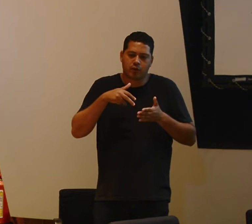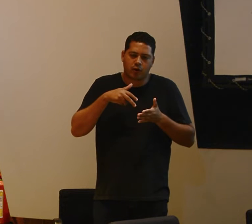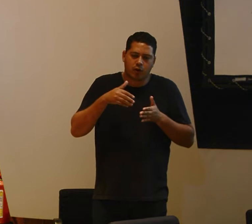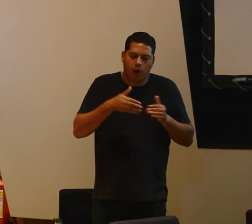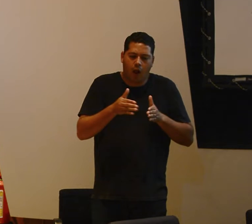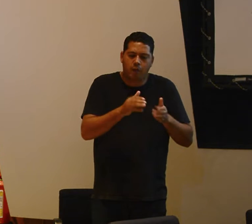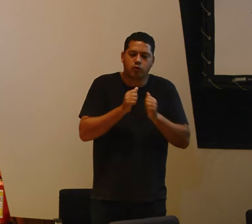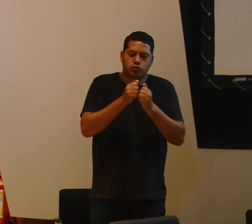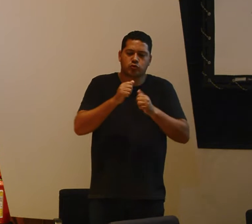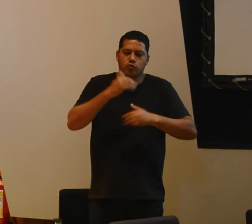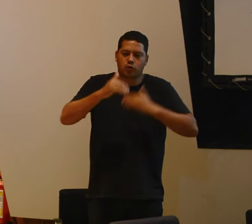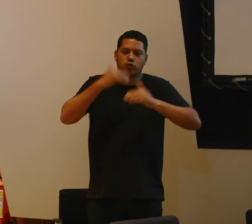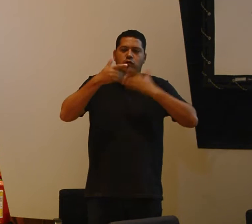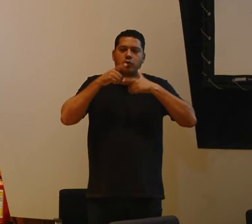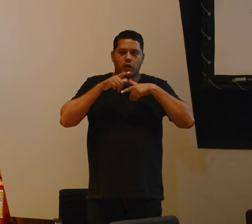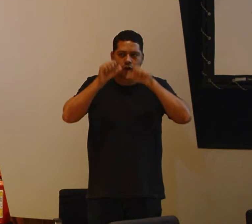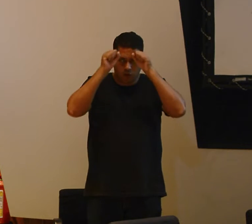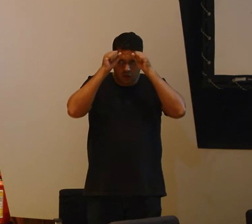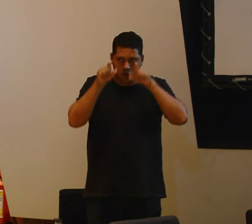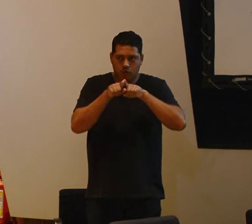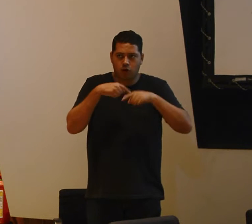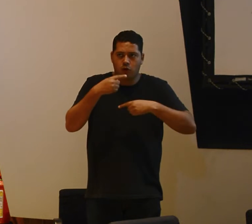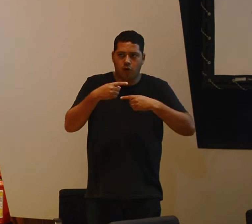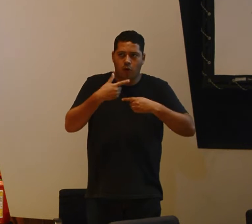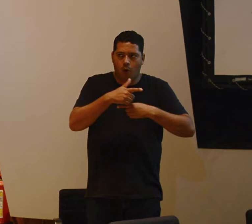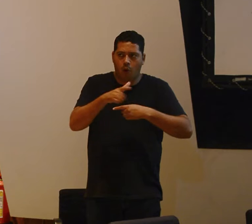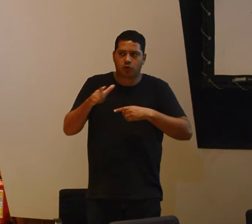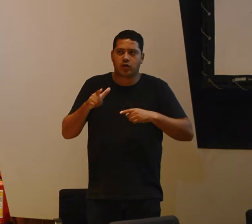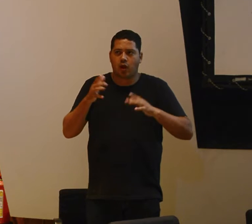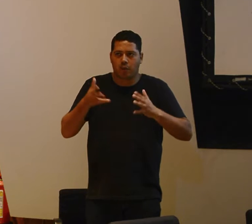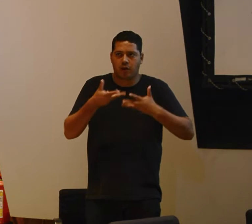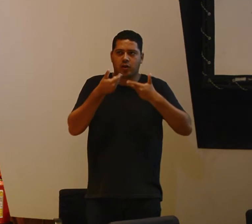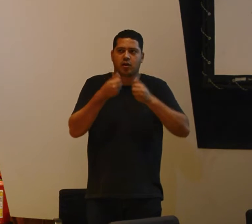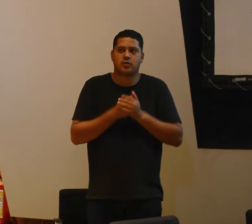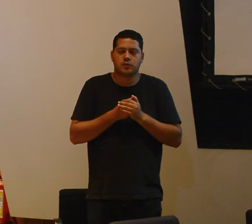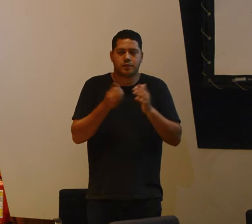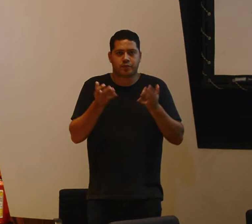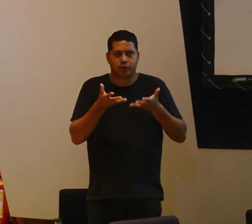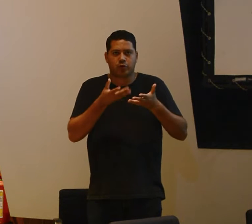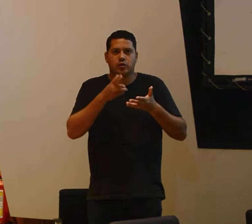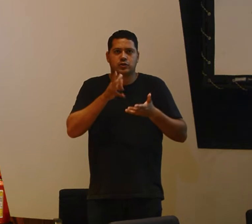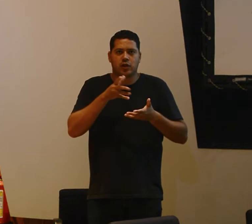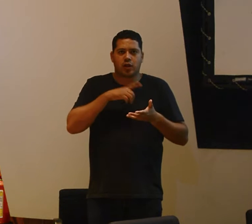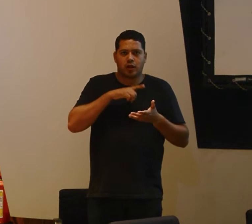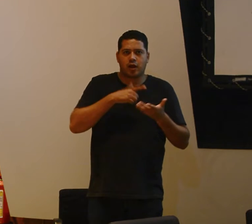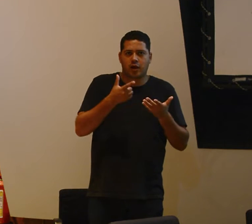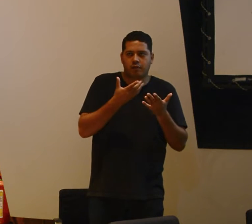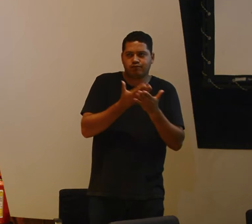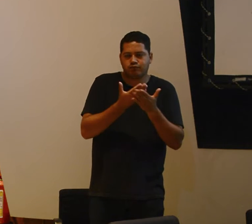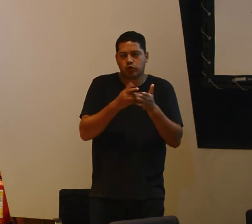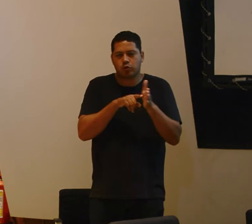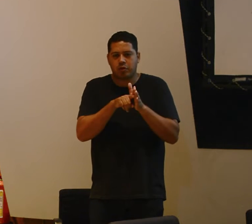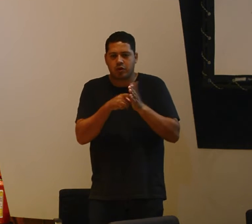outras habilidades que a gente vai avaliar e intervir. E hoje em dia a gente tem estudos, apesar de ser uma